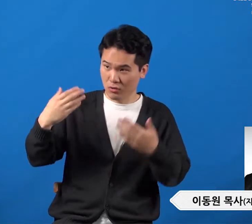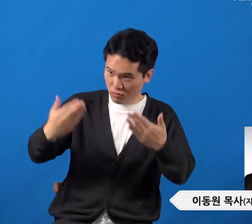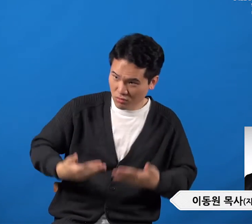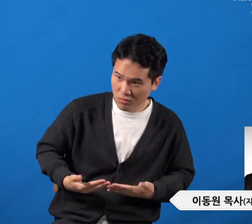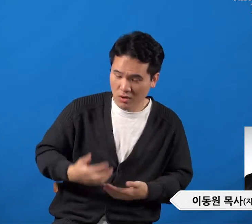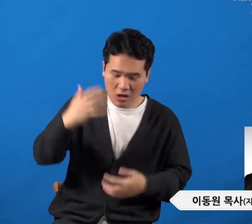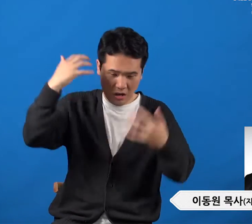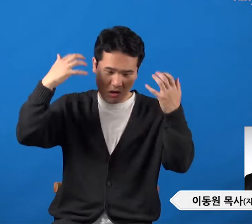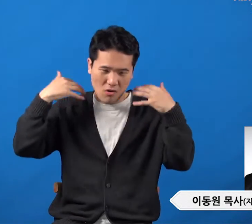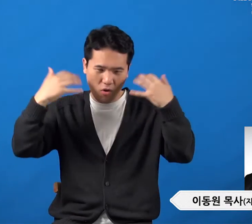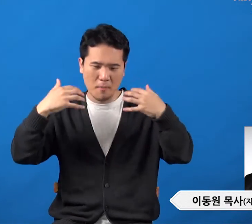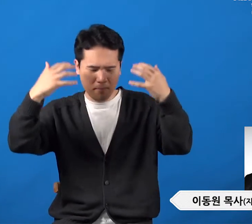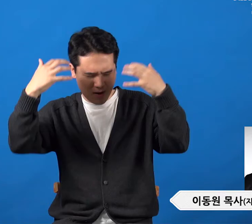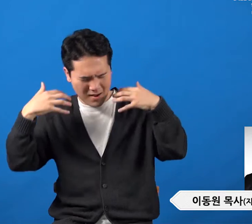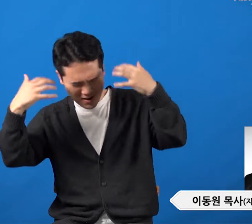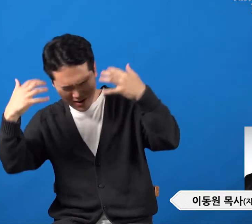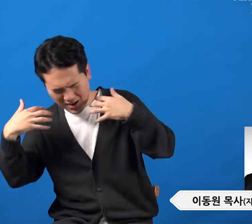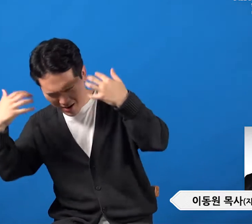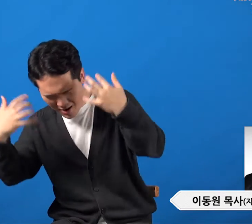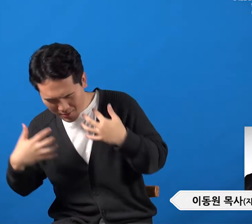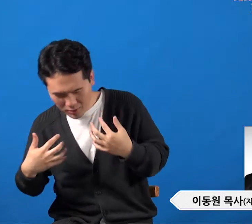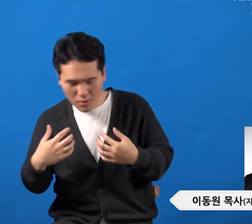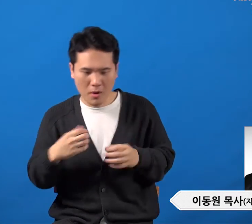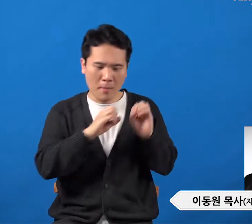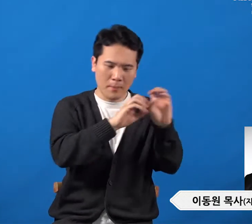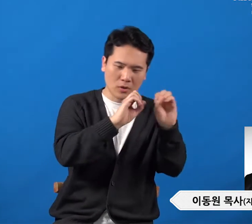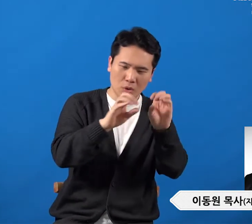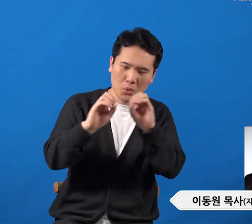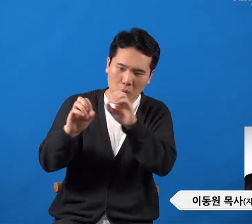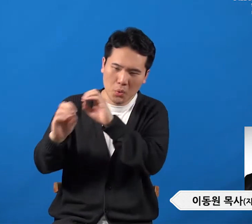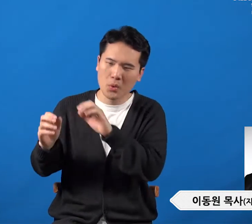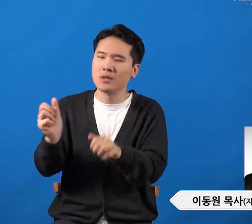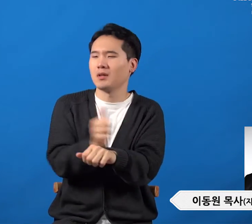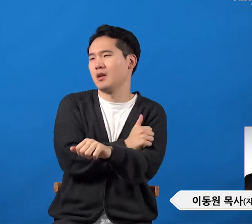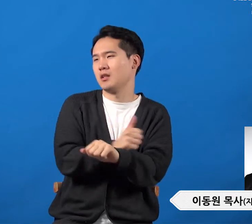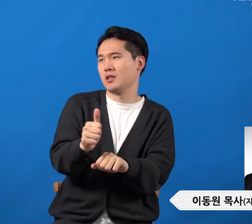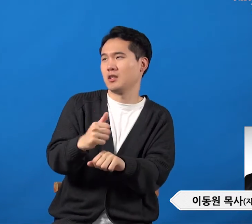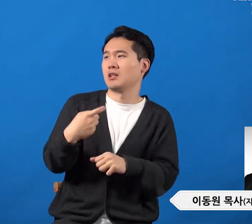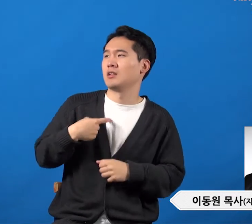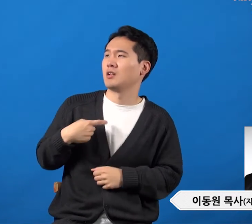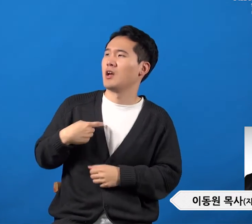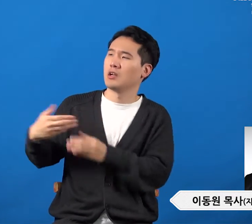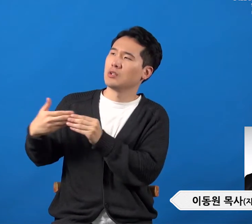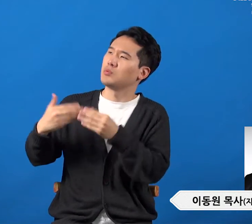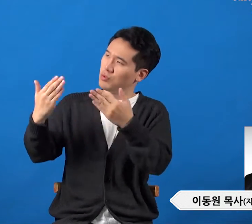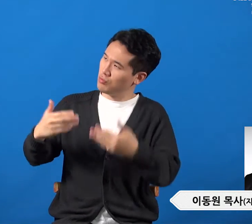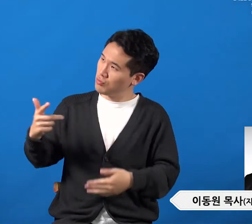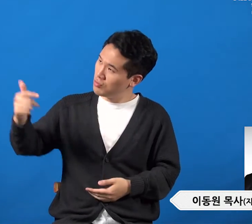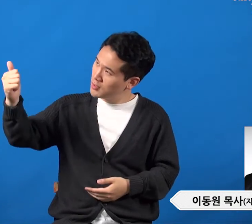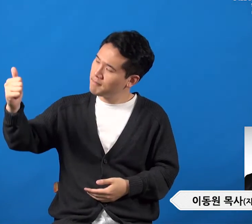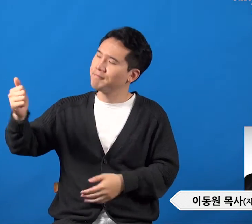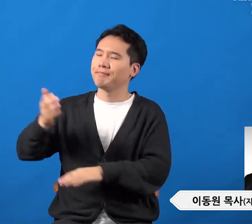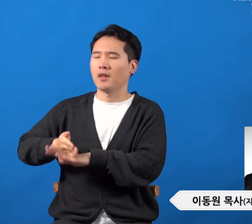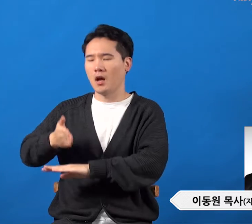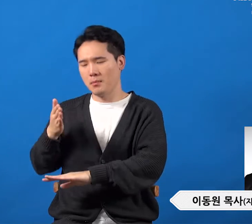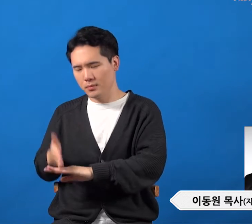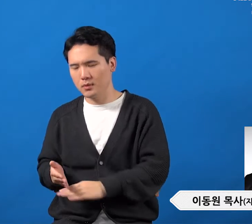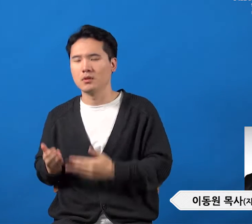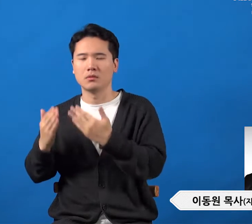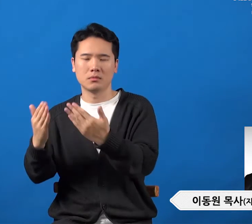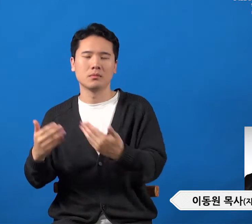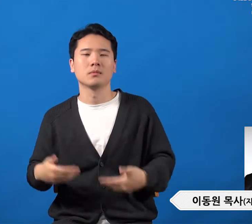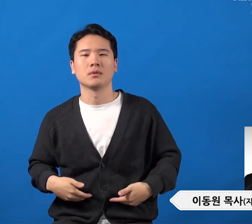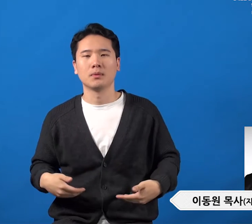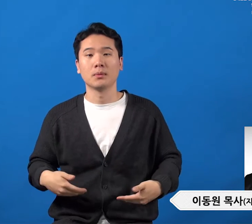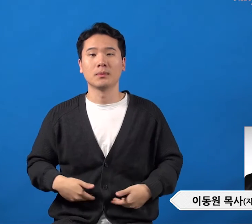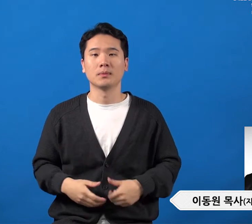나가서 선교도 하고 이런 일꾼으로 살 수 있도록 우리를 도와주신 주님 앞에 감사할 수 있어야